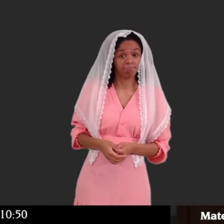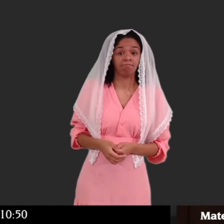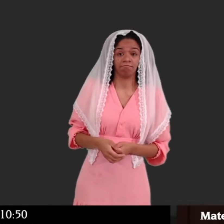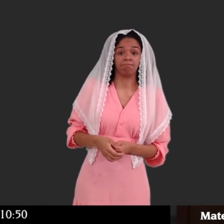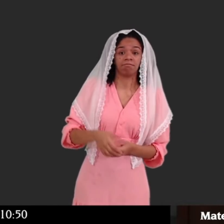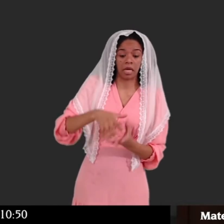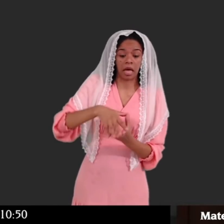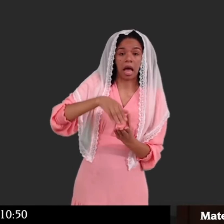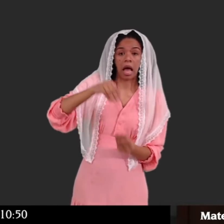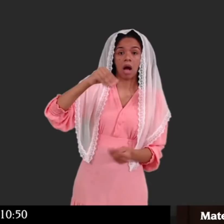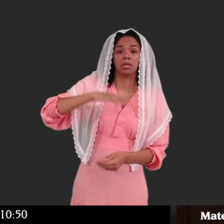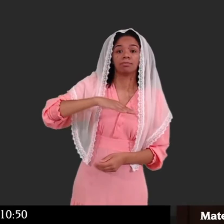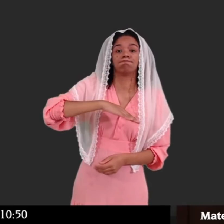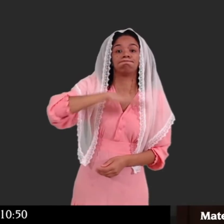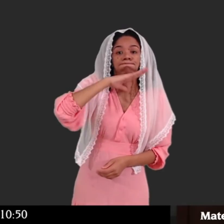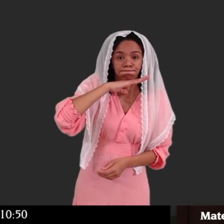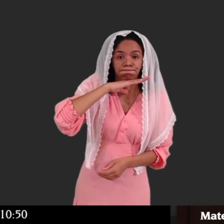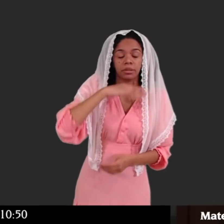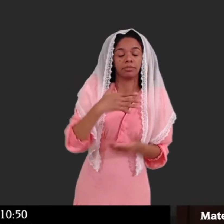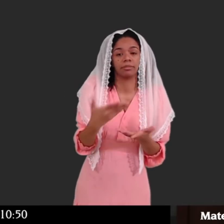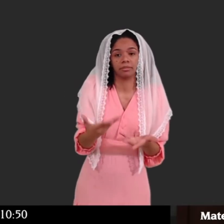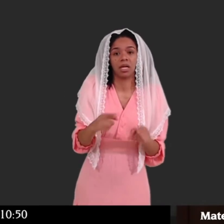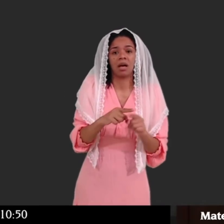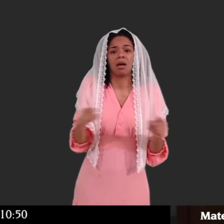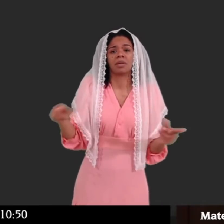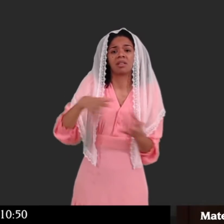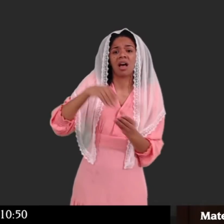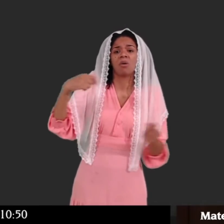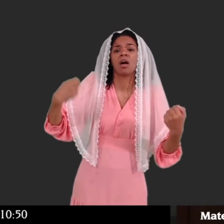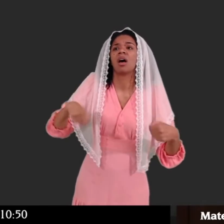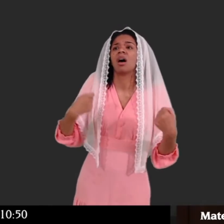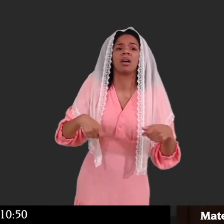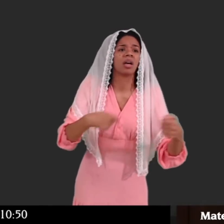em favo de mel, mas a faminta até o amargo lhe parece doce.